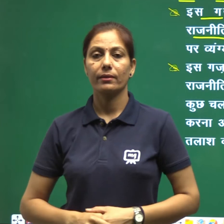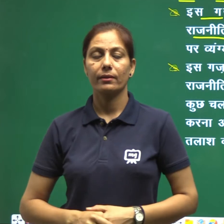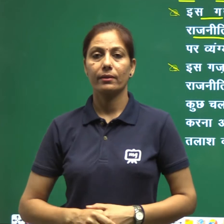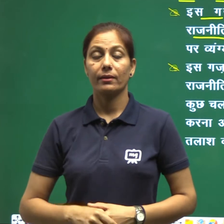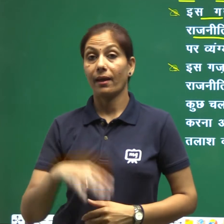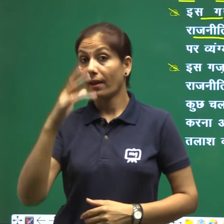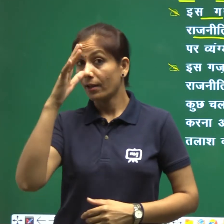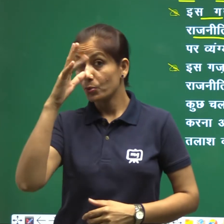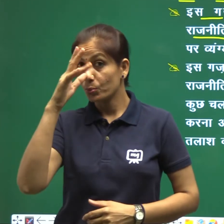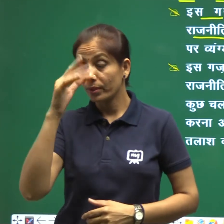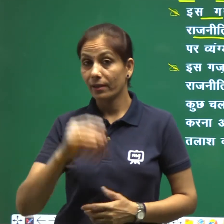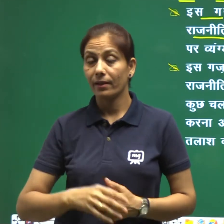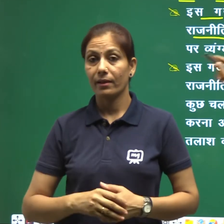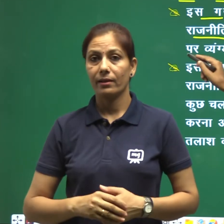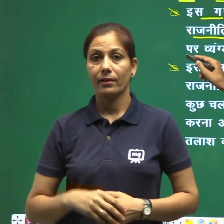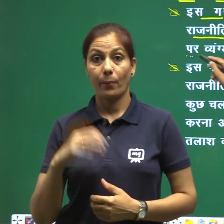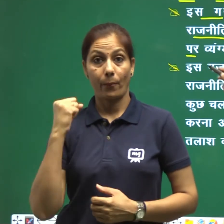झूठे वायदों पर